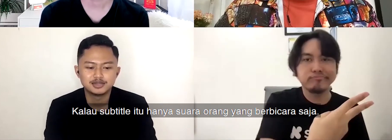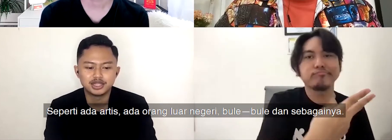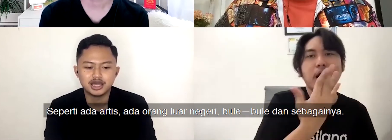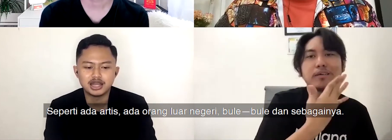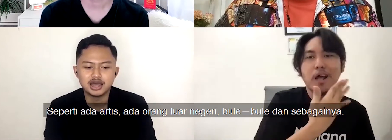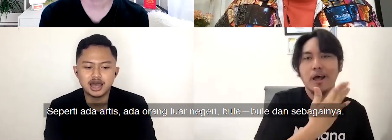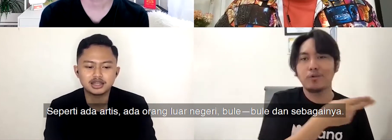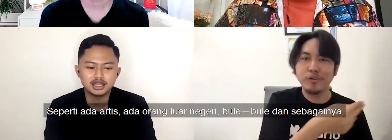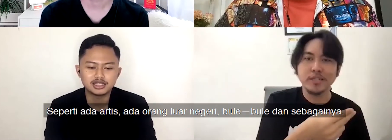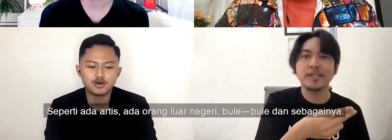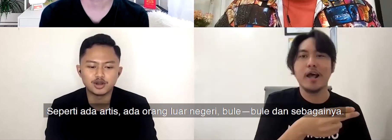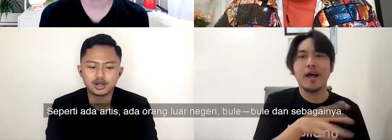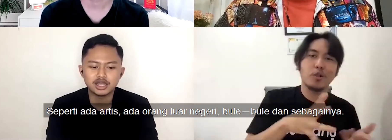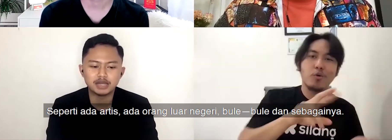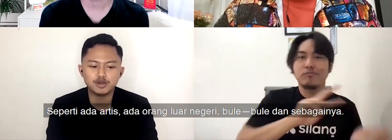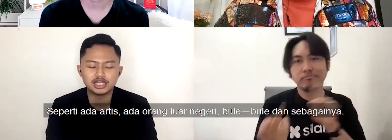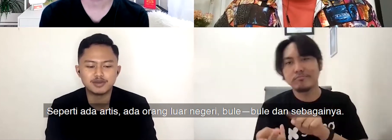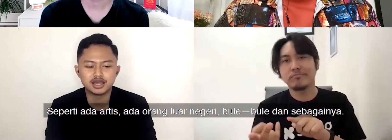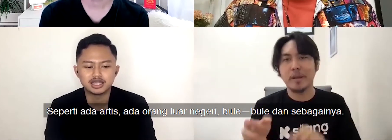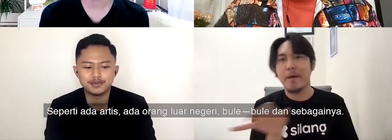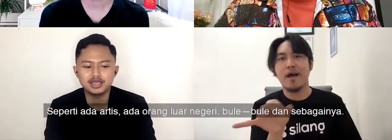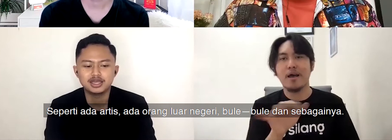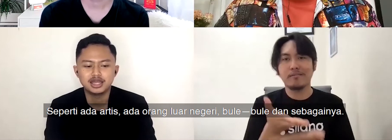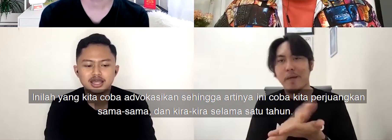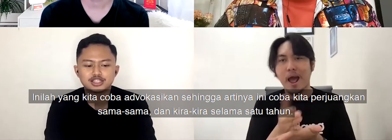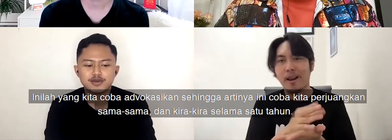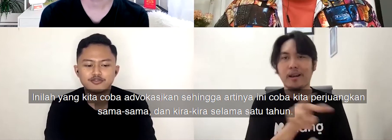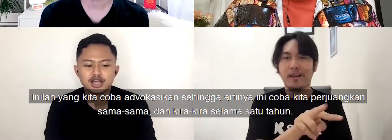seperti ada artis ada orang luar negeri